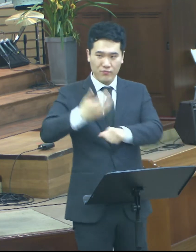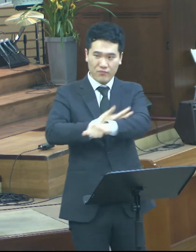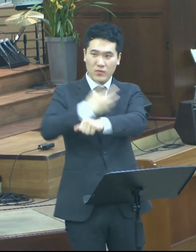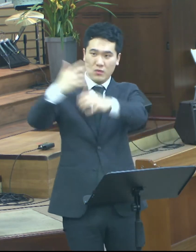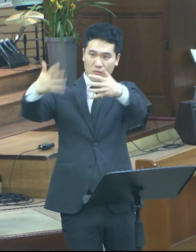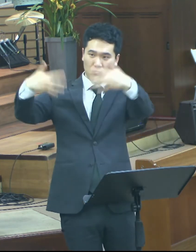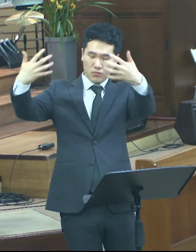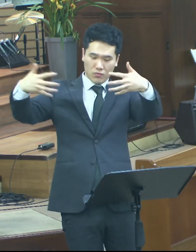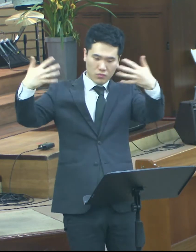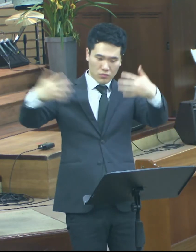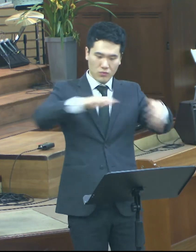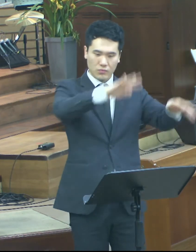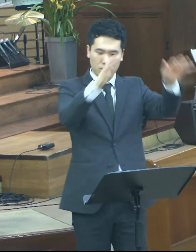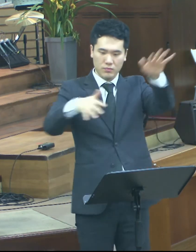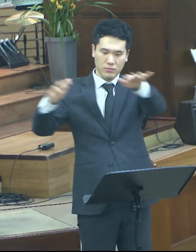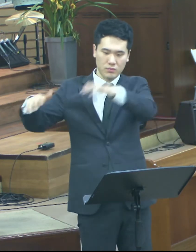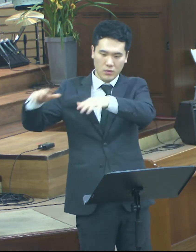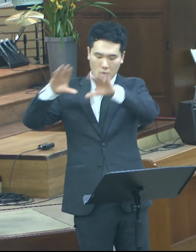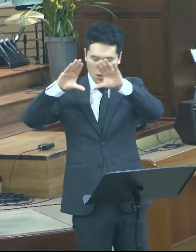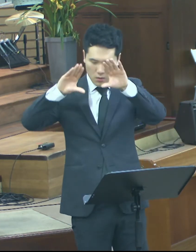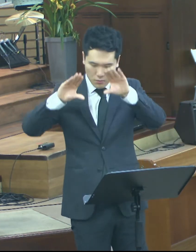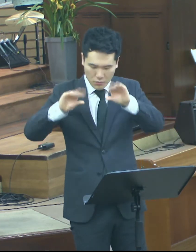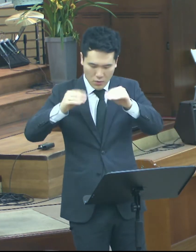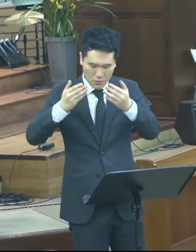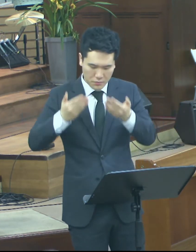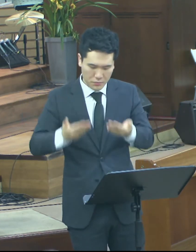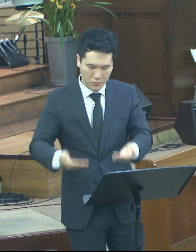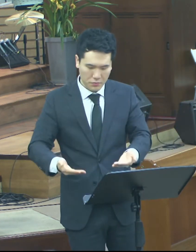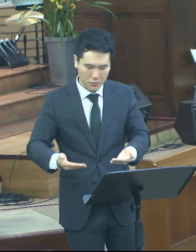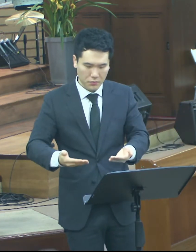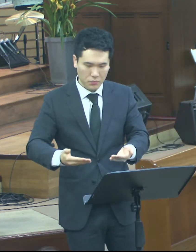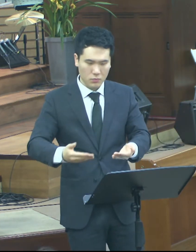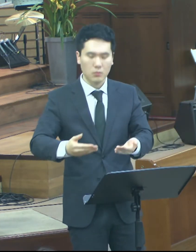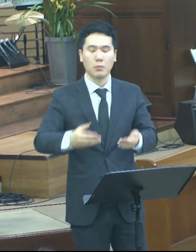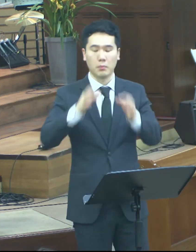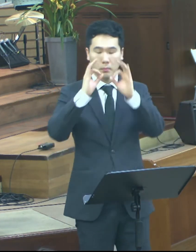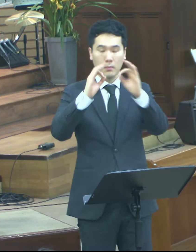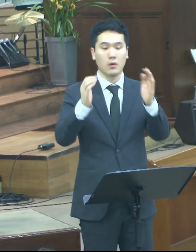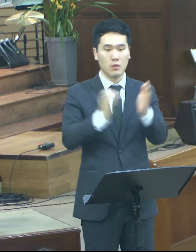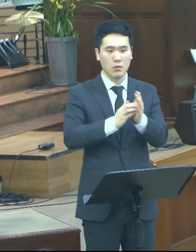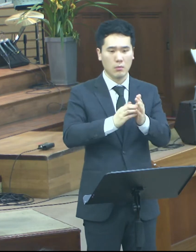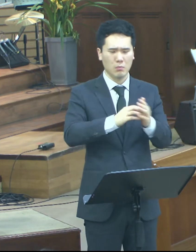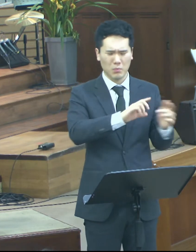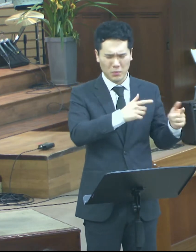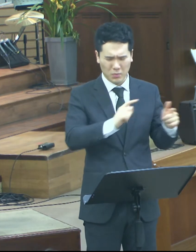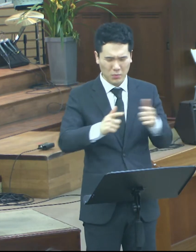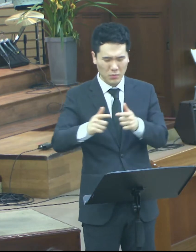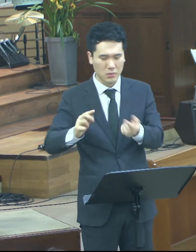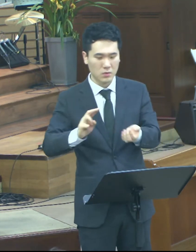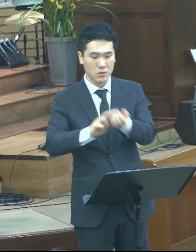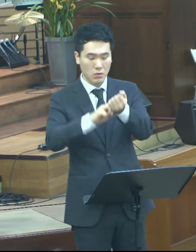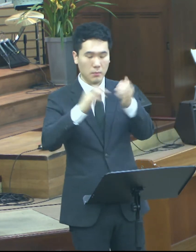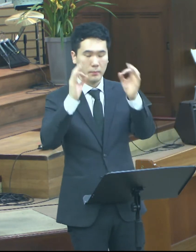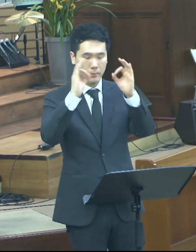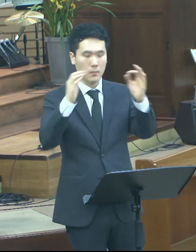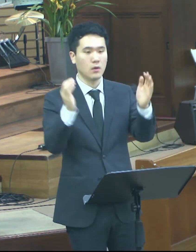봤고 정말 많은 기적을 봤어요. 또 칠병이어의 기적도 봤어요.